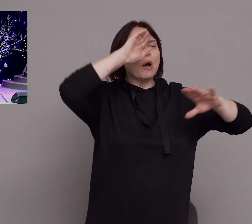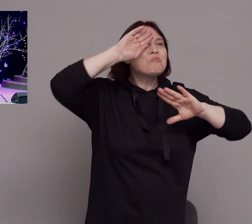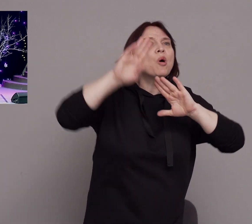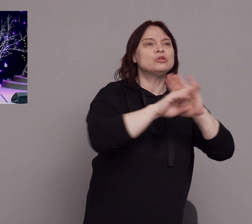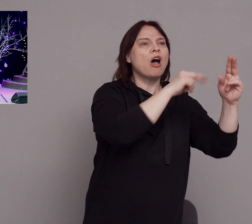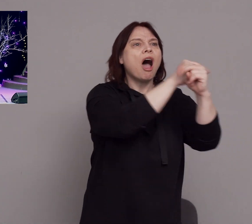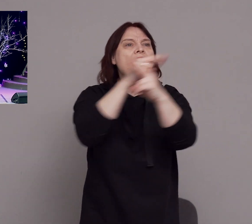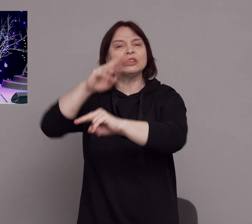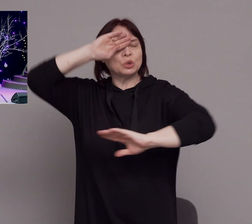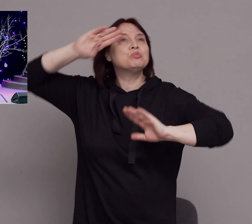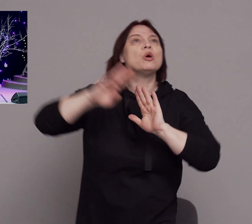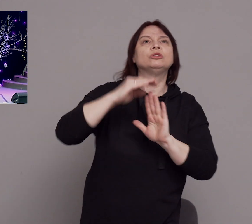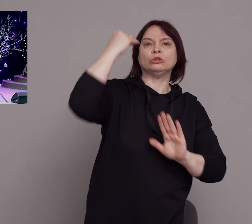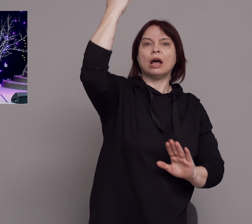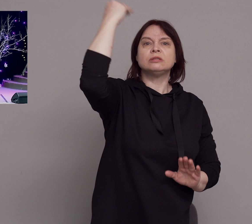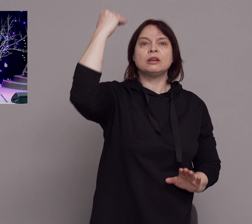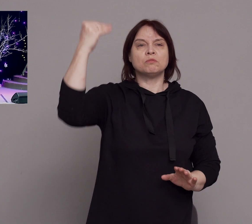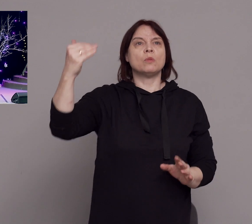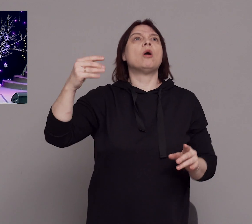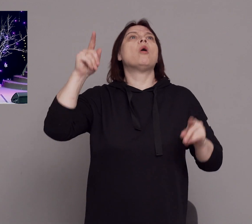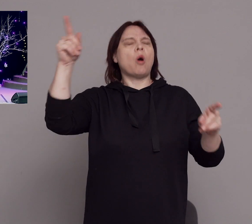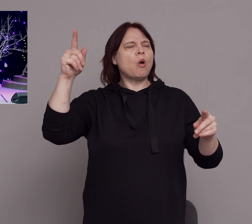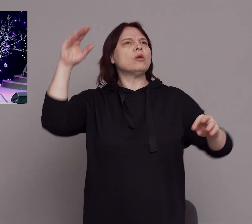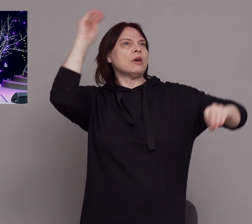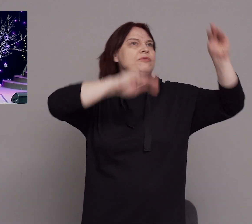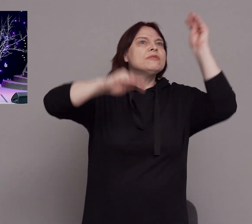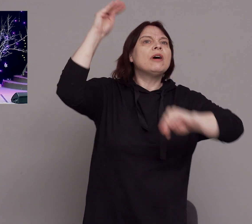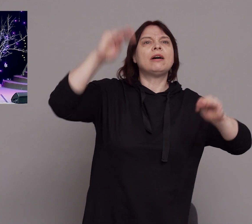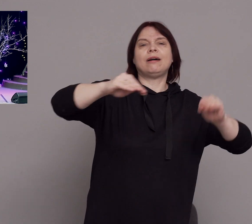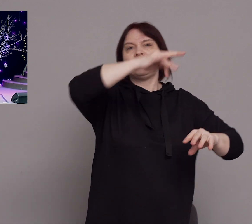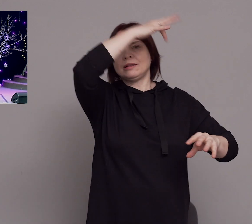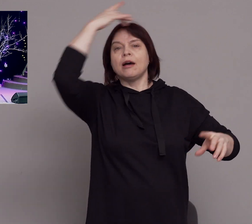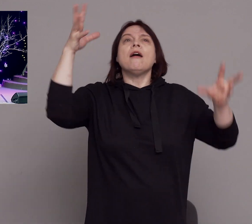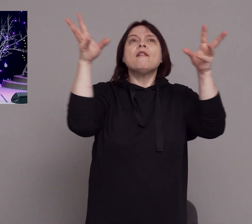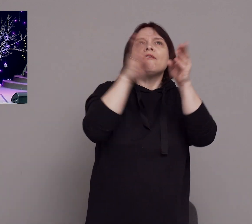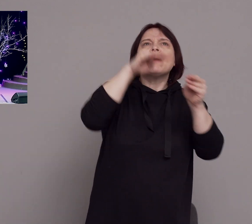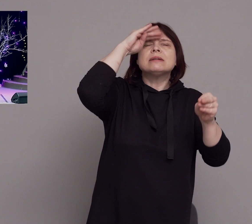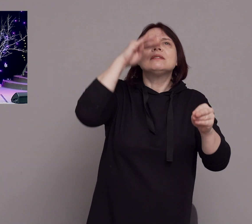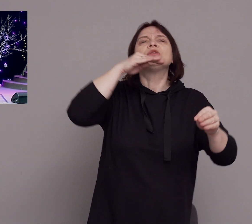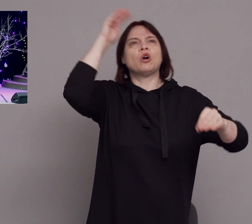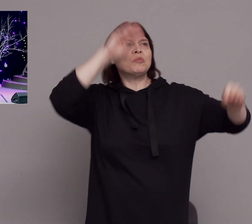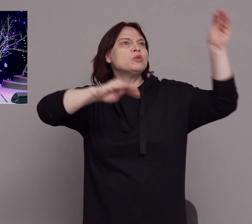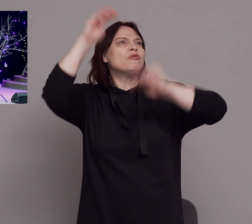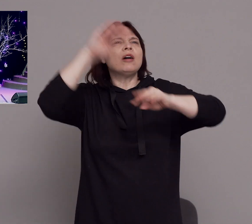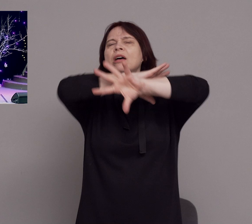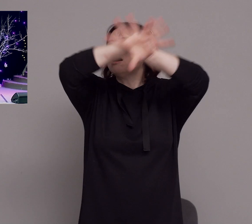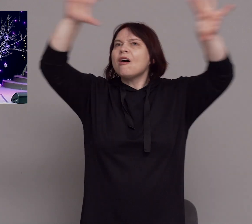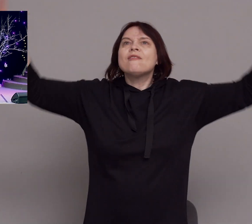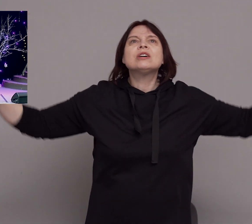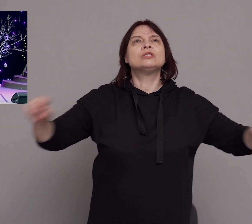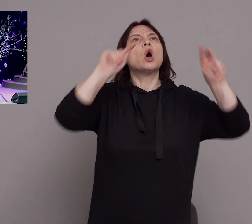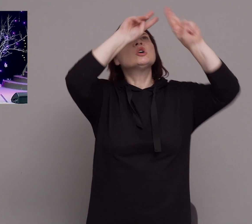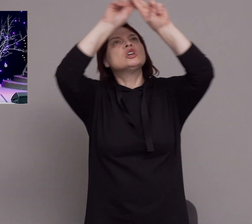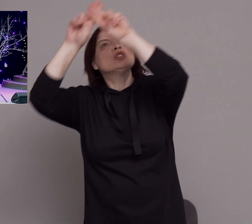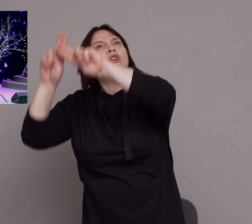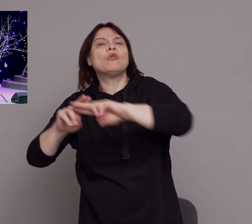Себя Отцу. Он, будучи по природе равным Богу, Он, будучи Богом, Он подчинил Себя Отцу. Он делал только то, что Отец